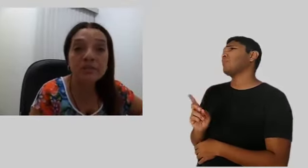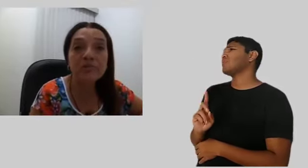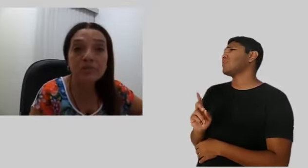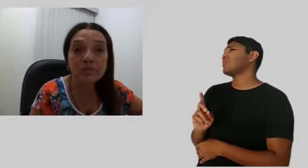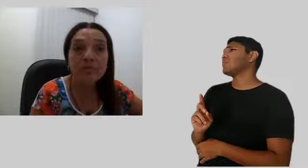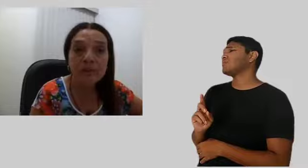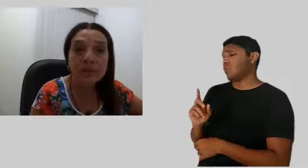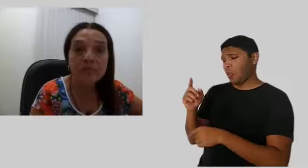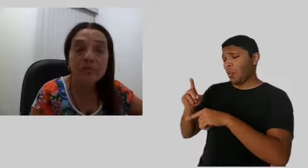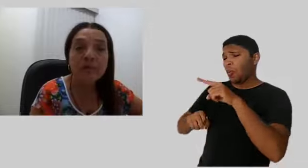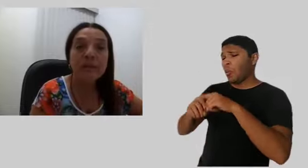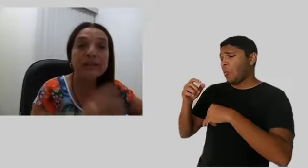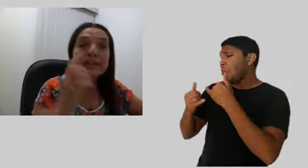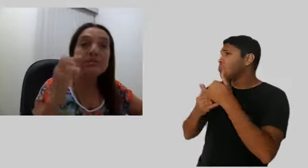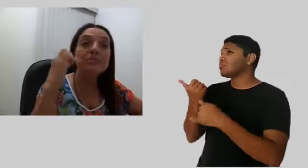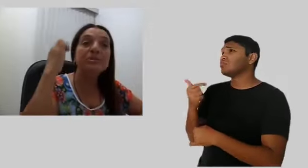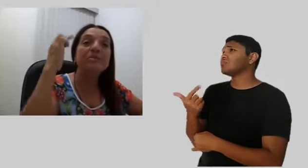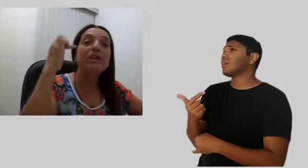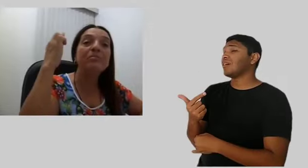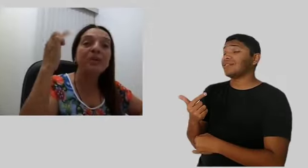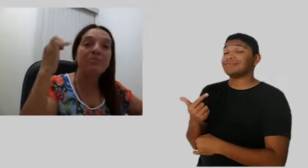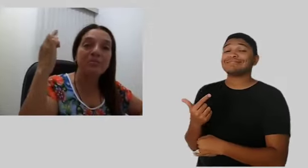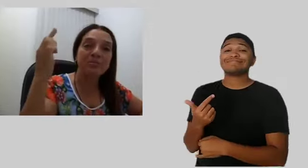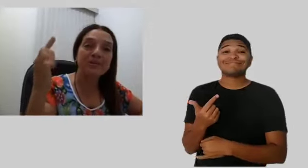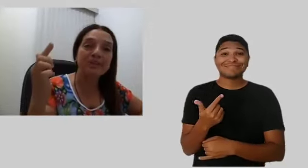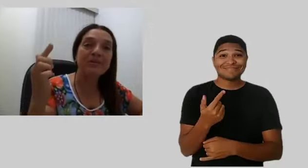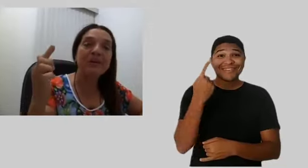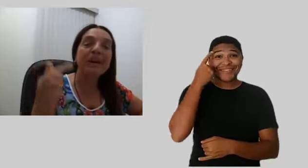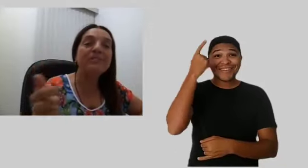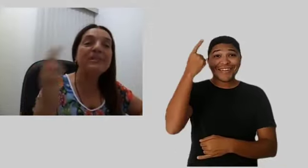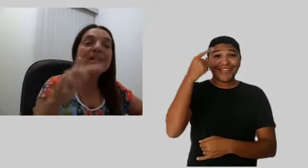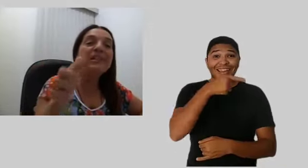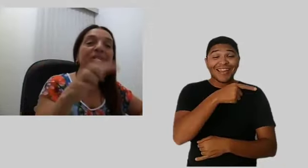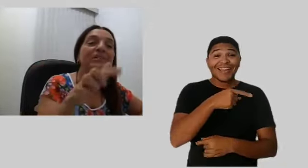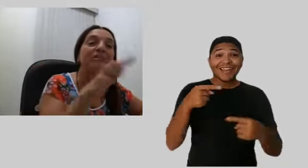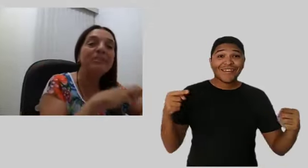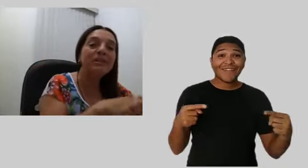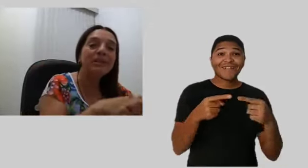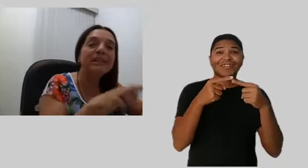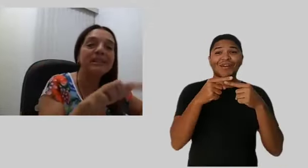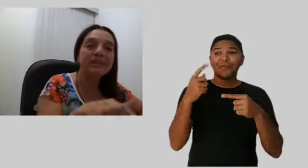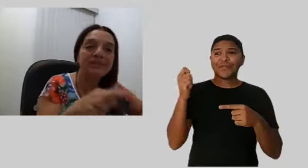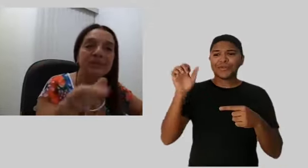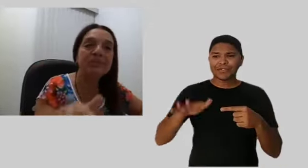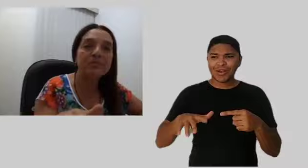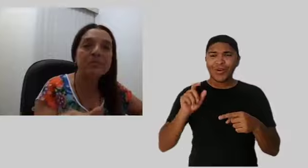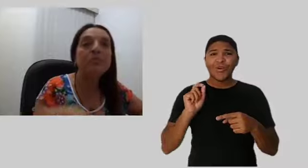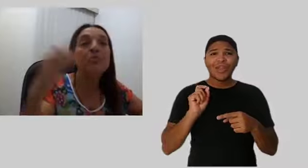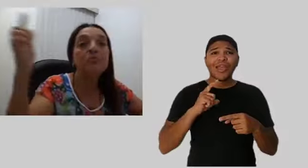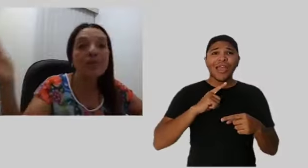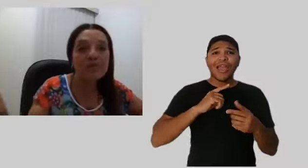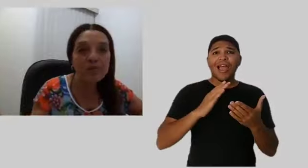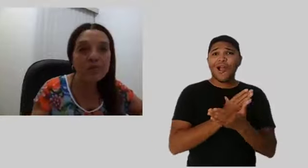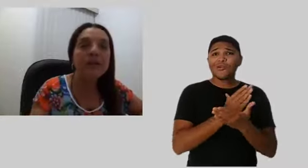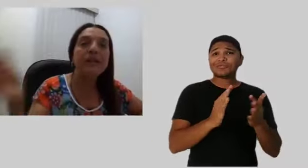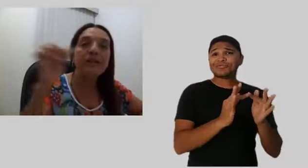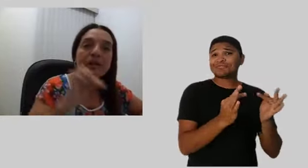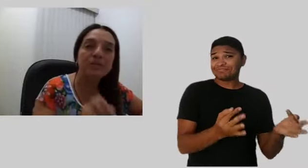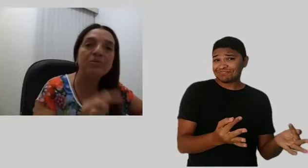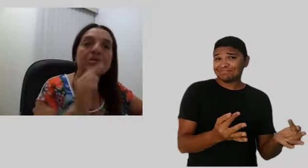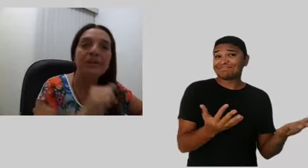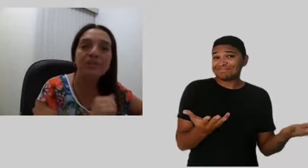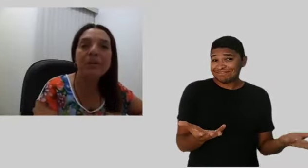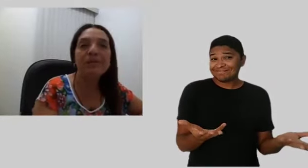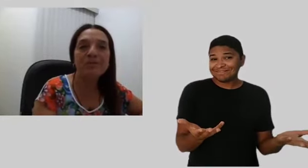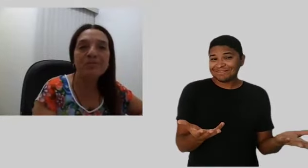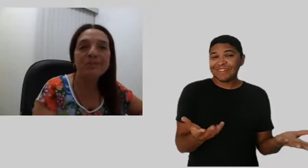assim: promoção é muito ruim, né, avô? Quer dizer, ele começou a elaborar a promoção, apesar dele não saber o que significa promoção, como o avô, que